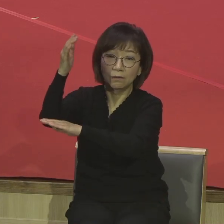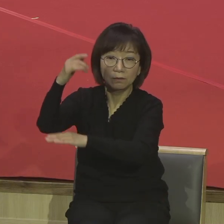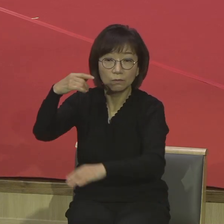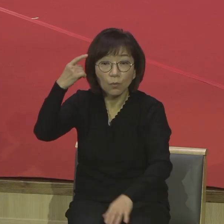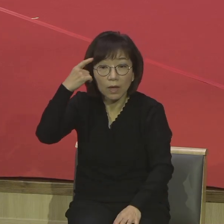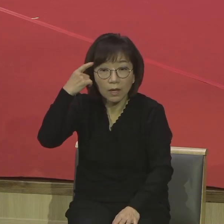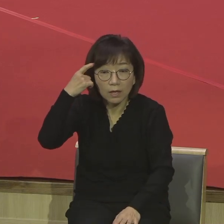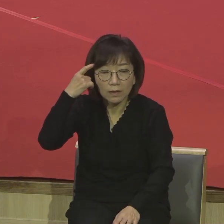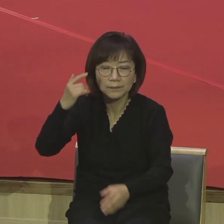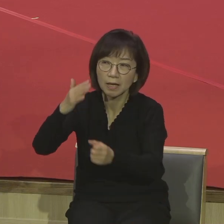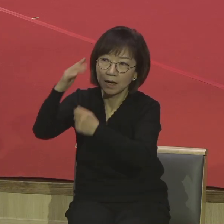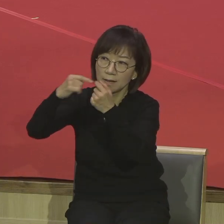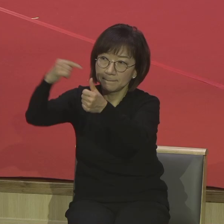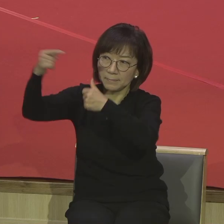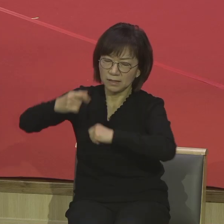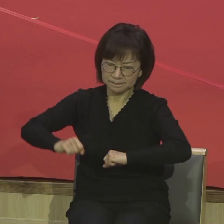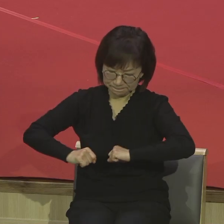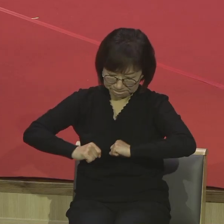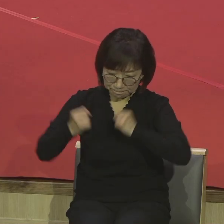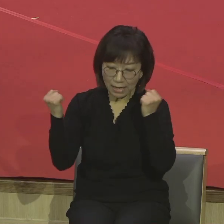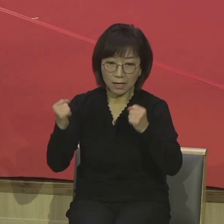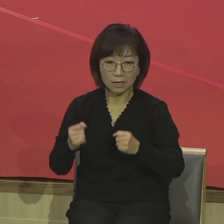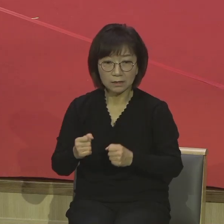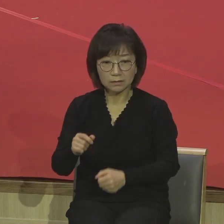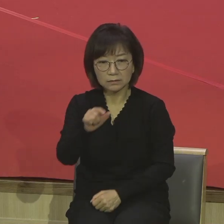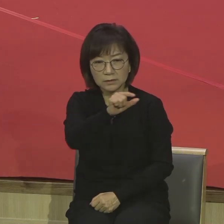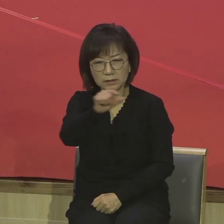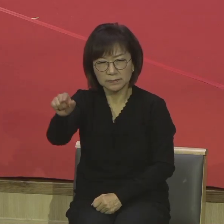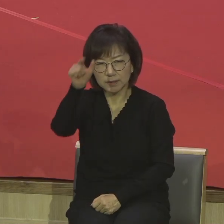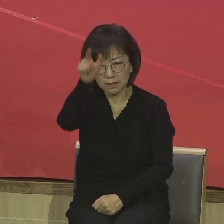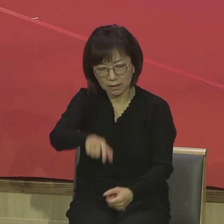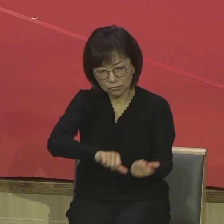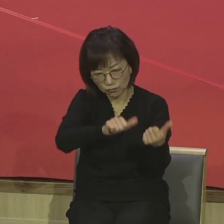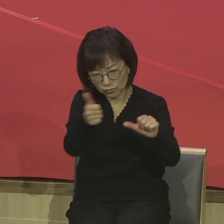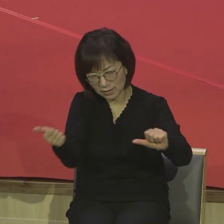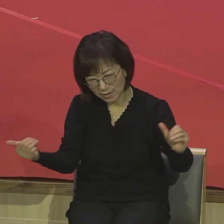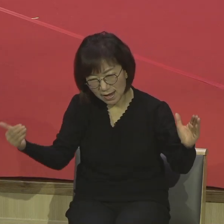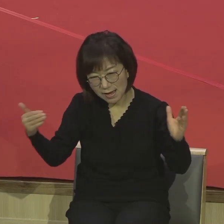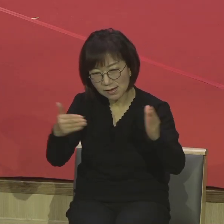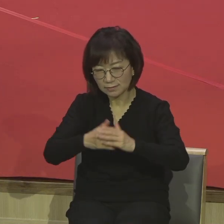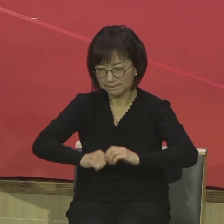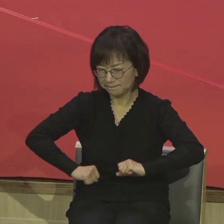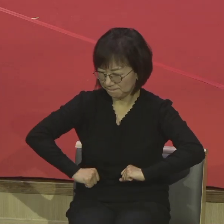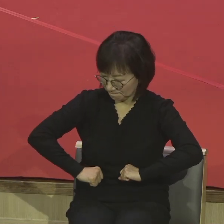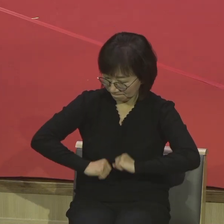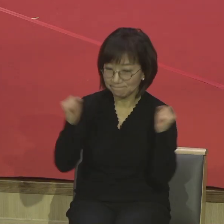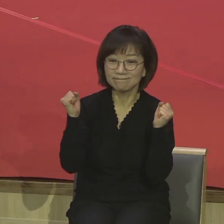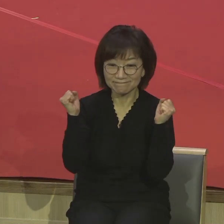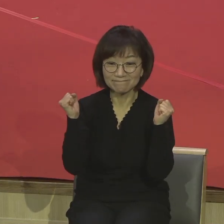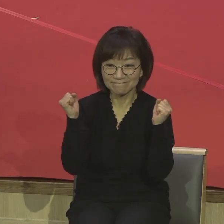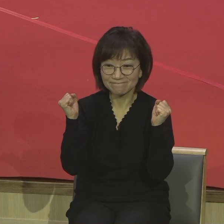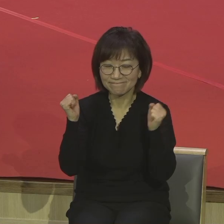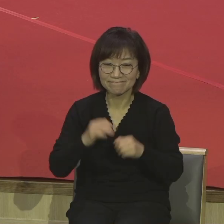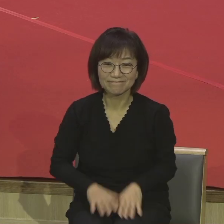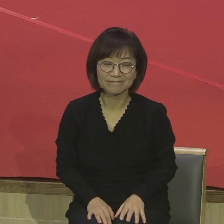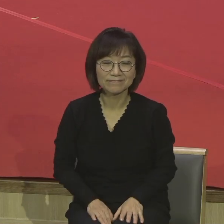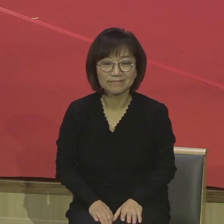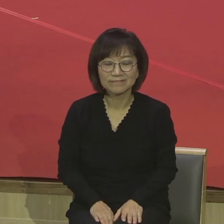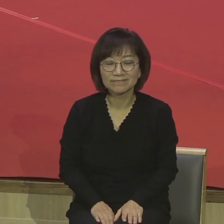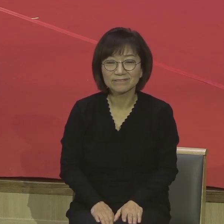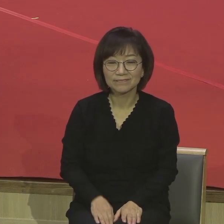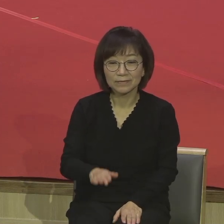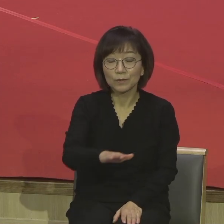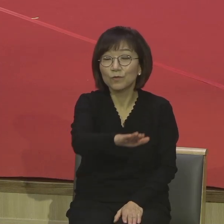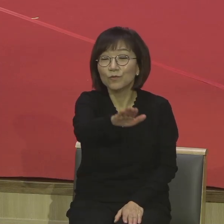하나님 말씀에 복종하셨다. 말씀에 순종한 것입니다. 자, 우리의 이 삶이